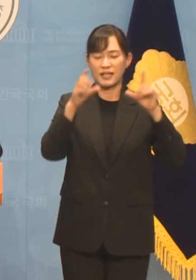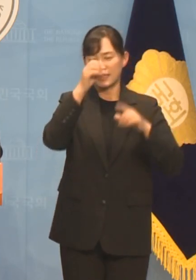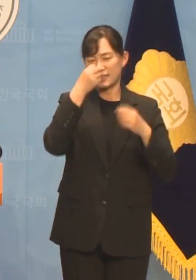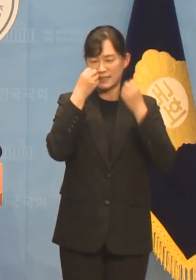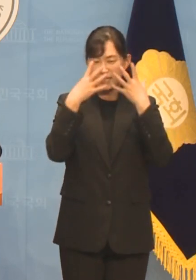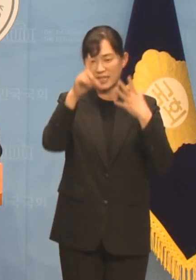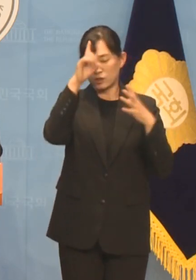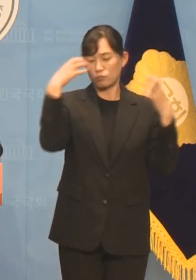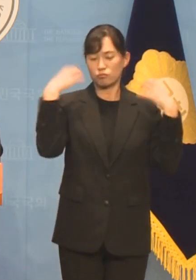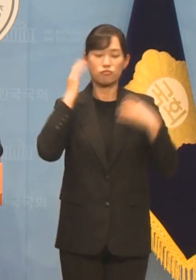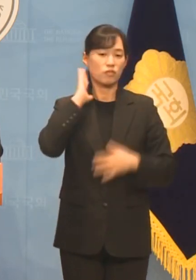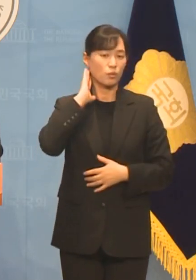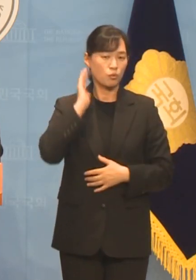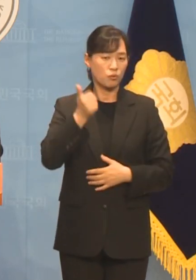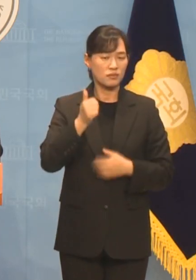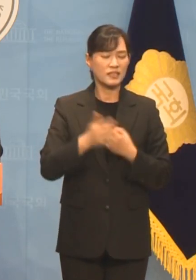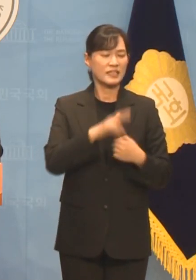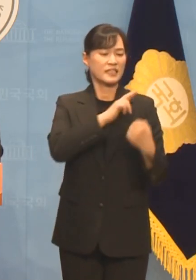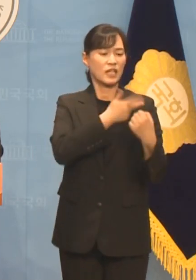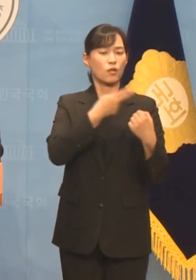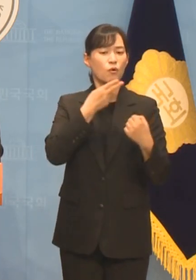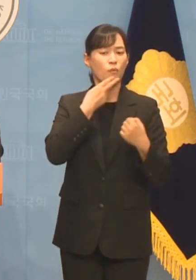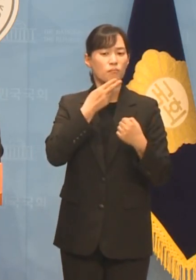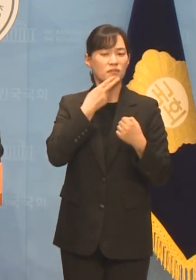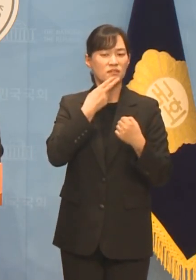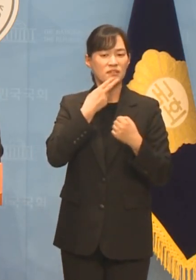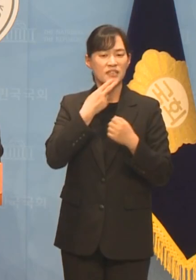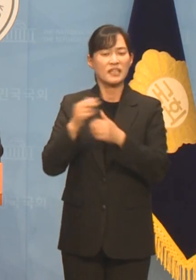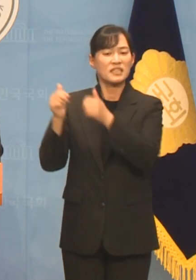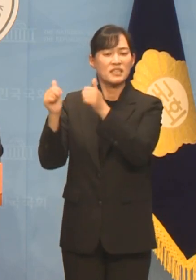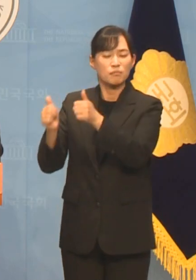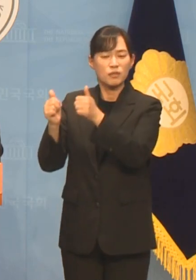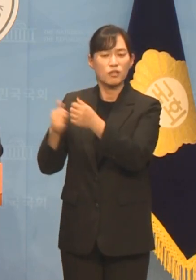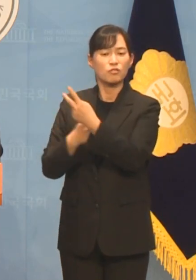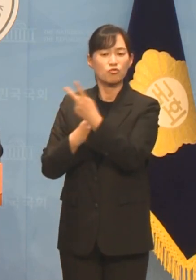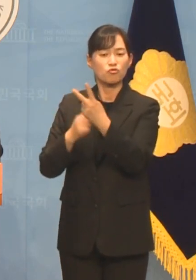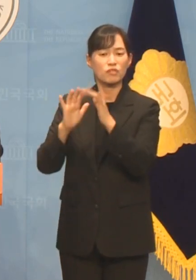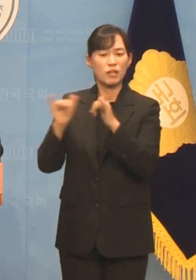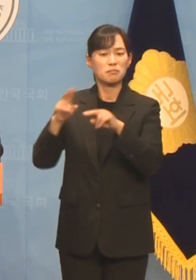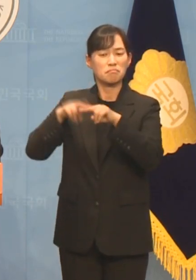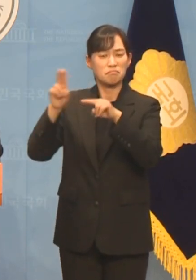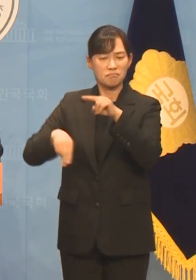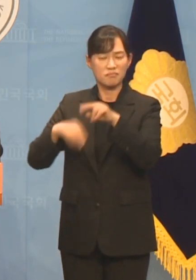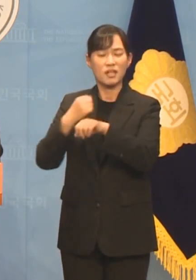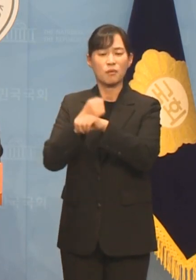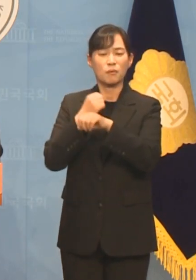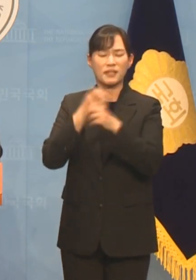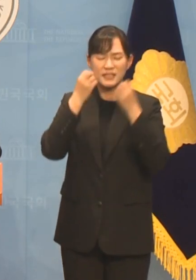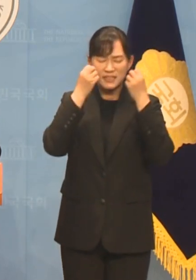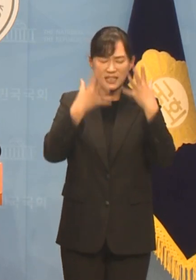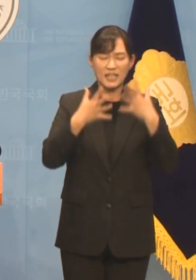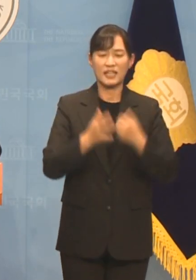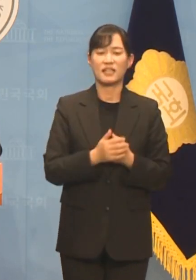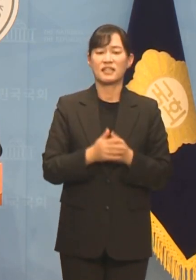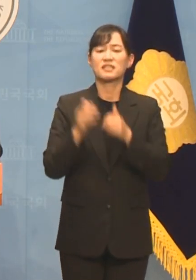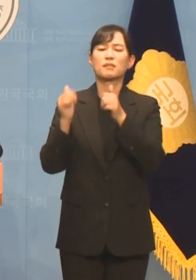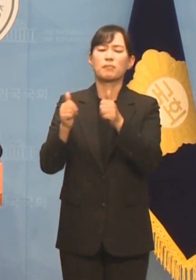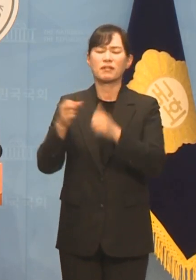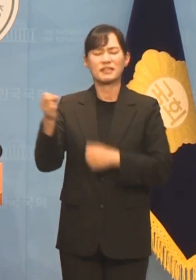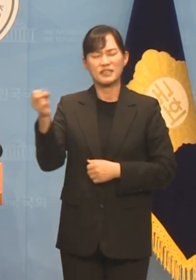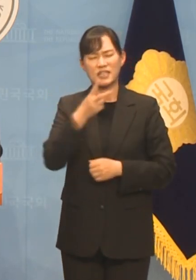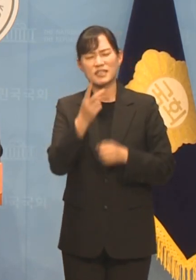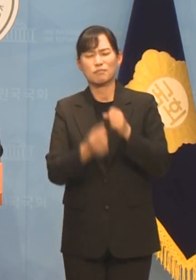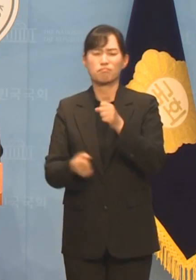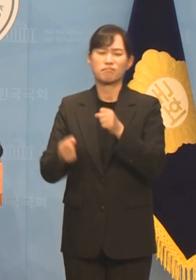정부의 대통령은 무자격 헌법재판관 2명을 퇴임을 시키고 새로운 재판관 2명을 다시